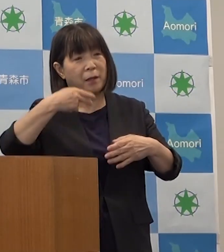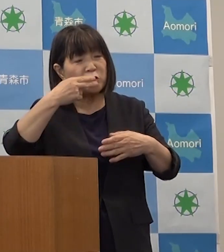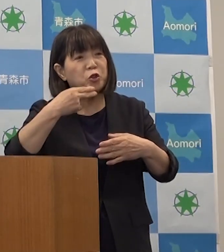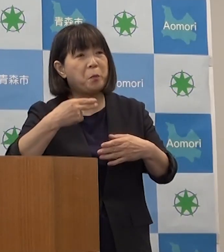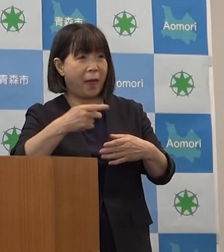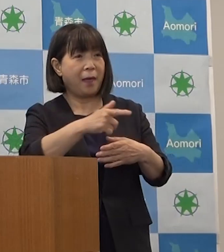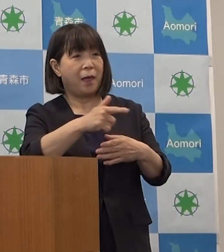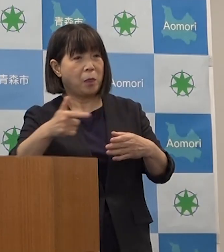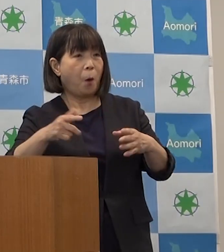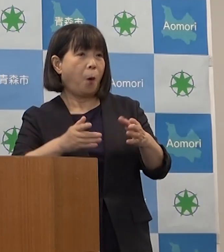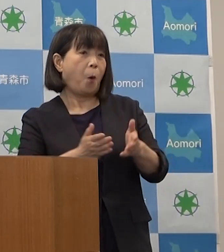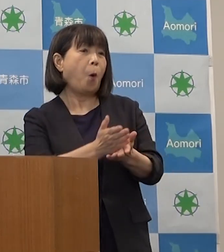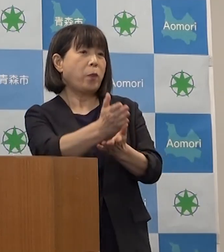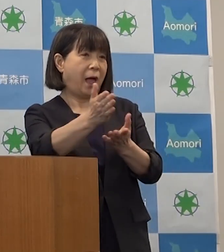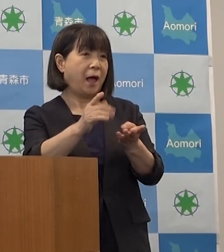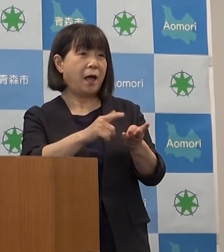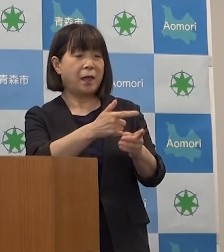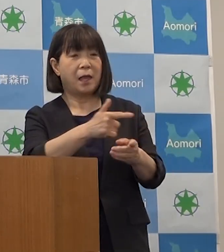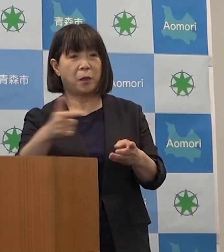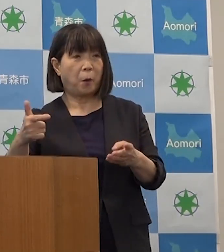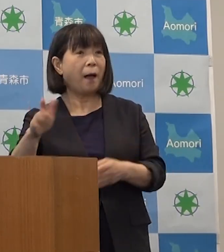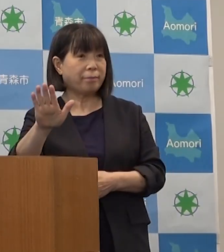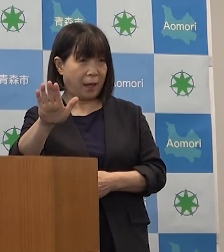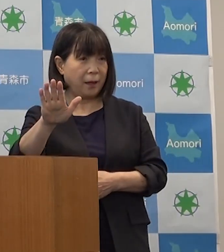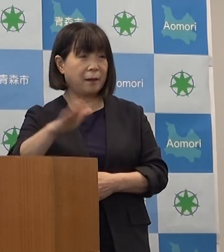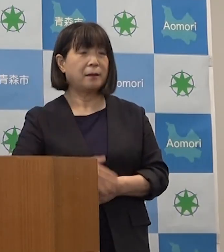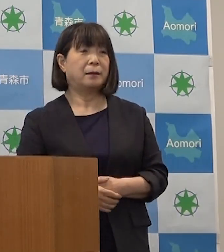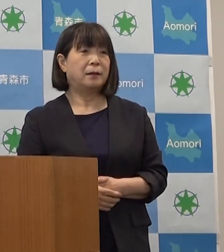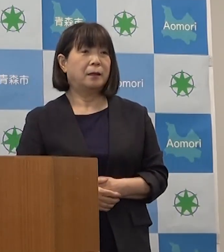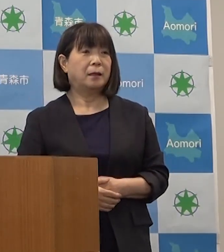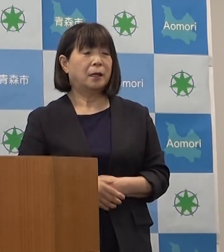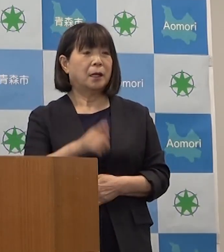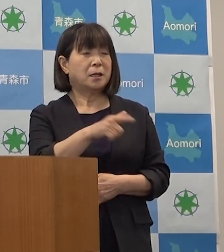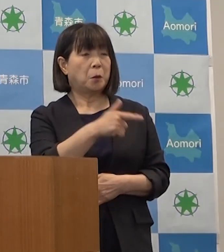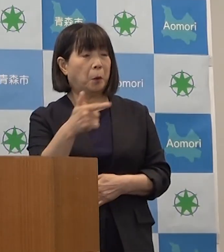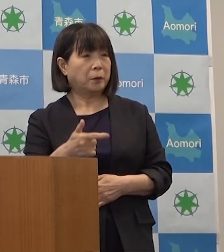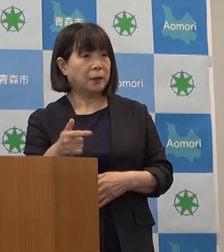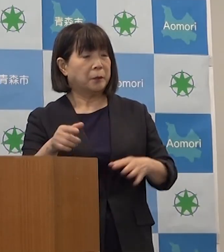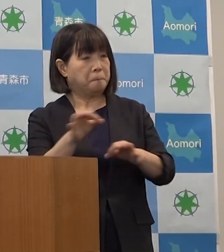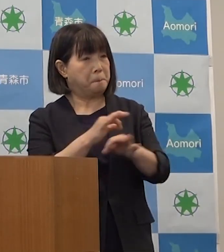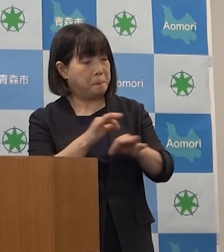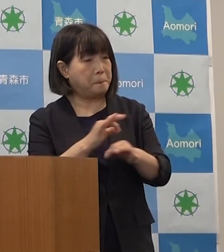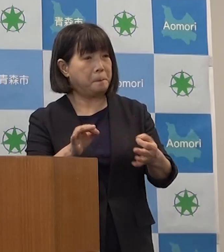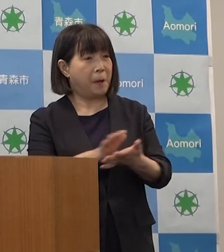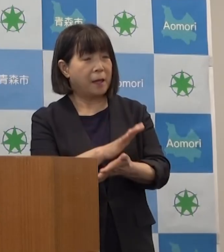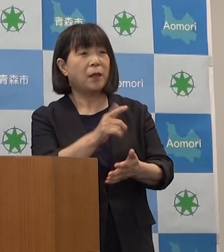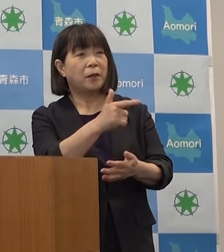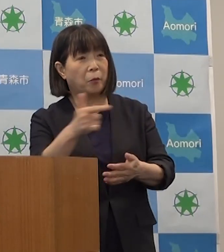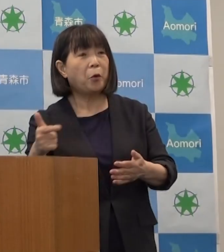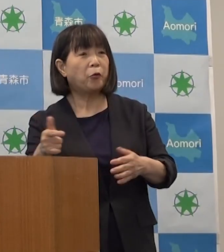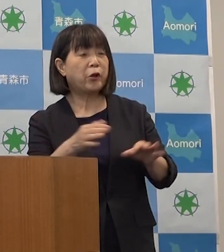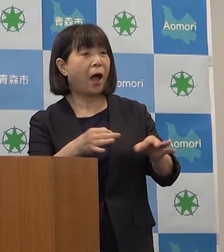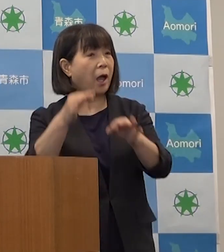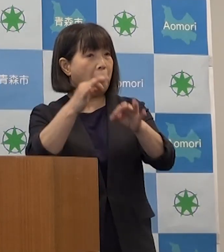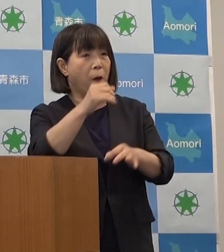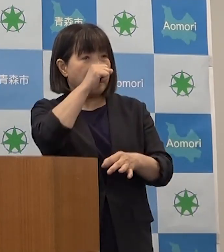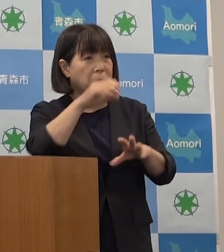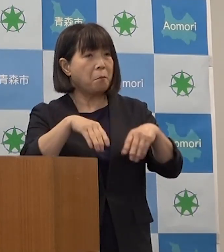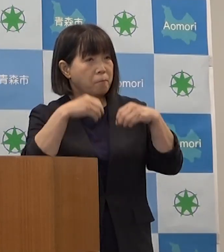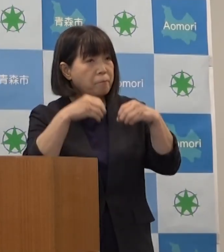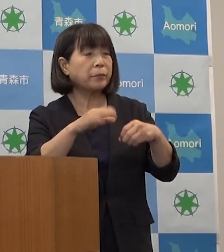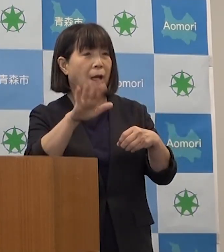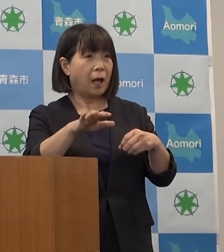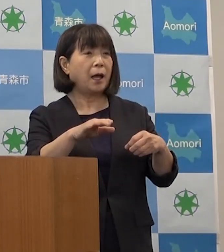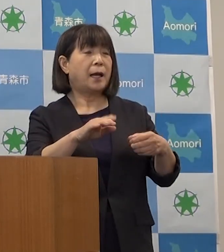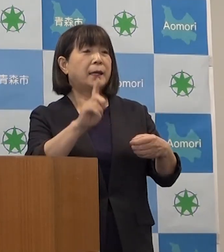ですとかそういうところがあったわけですけども、やはり非常に売り上げも良かったというふうに聞いておりまして、そういう意味では一定の経済